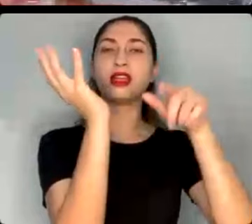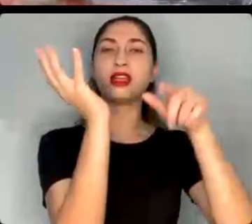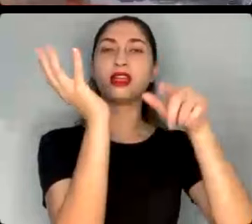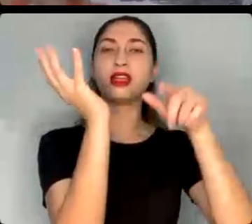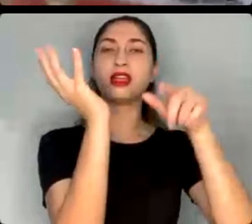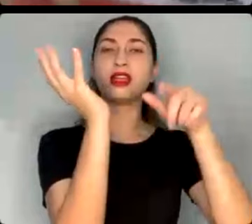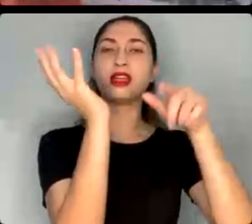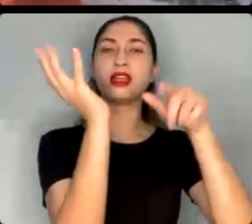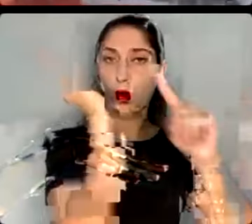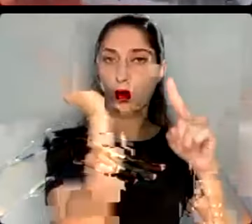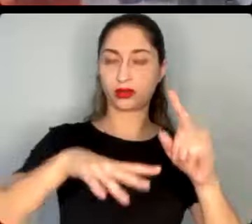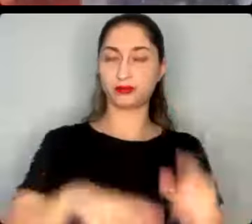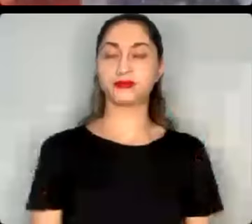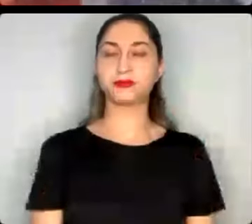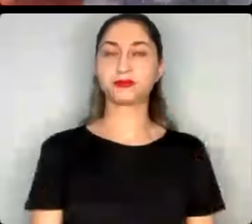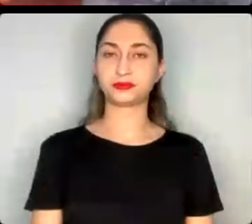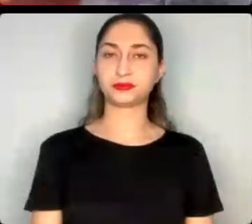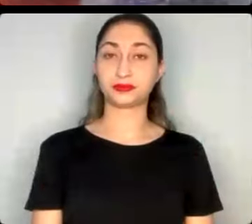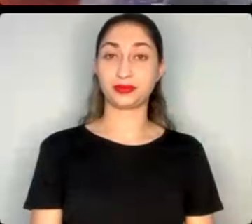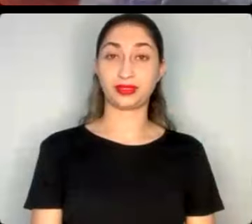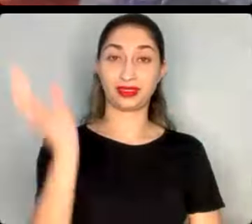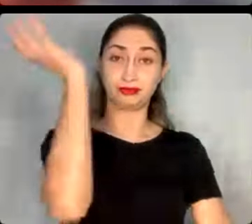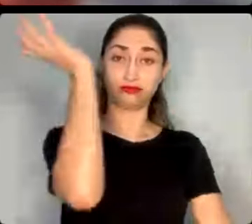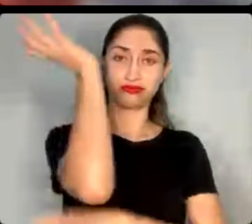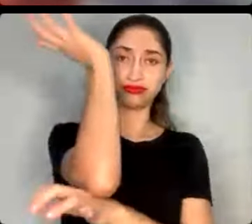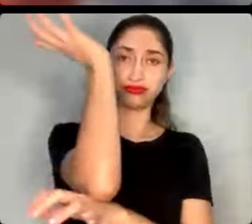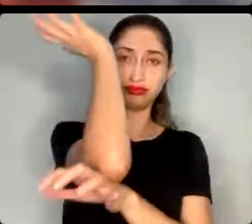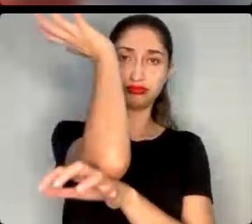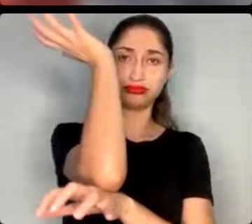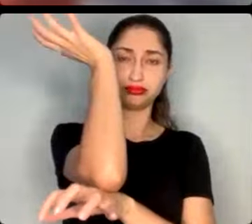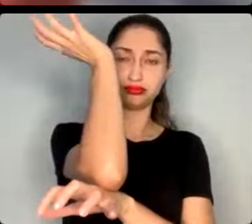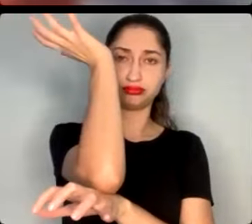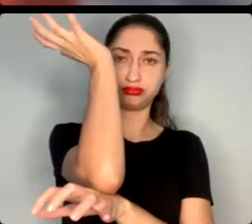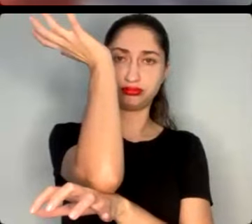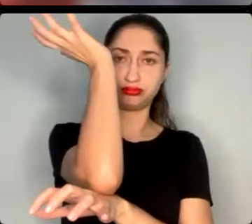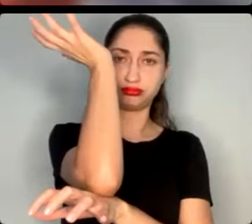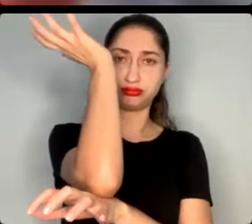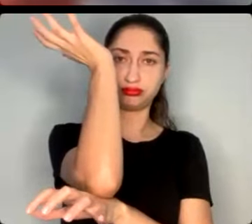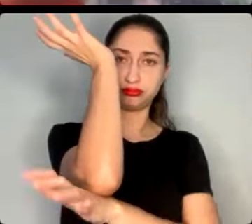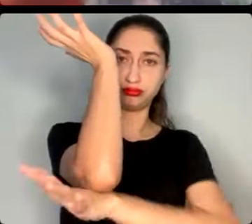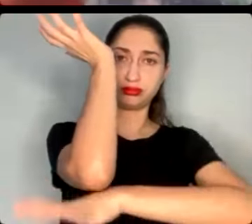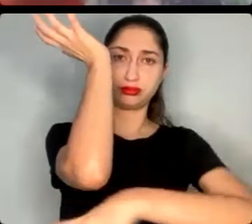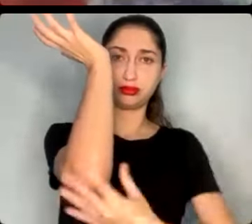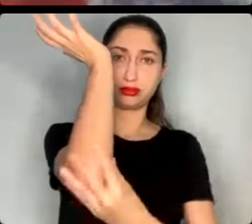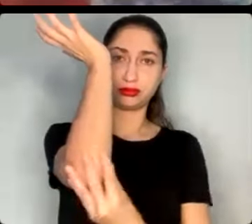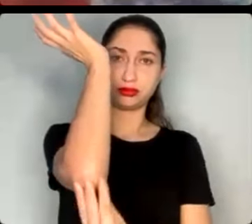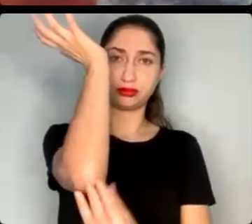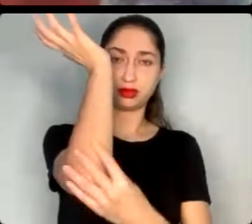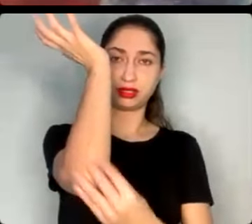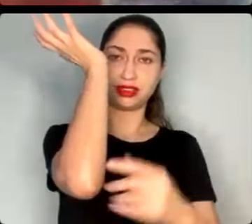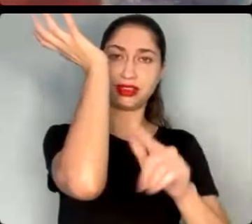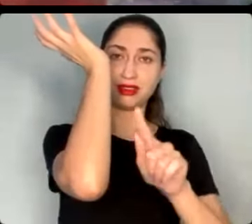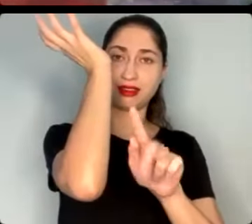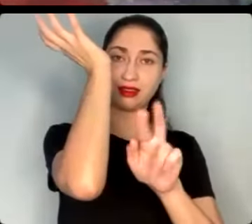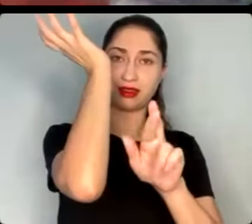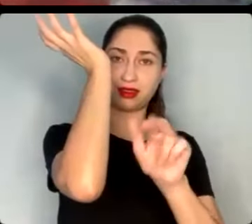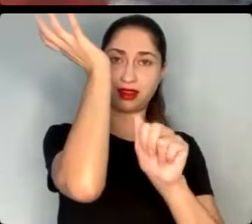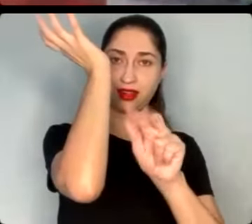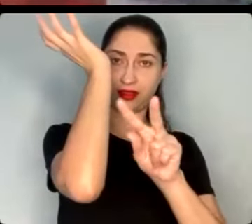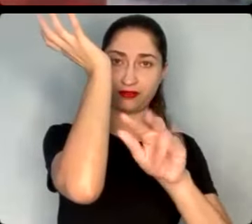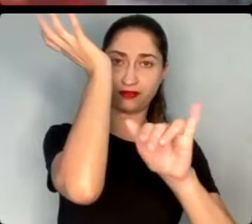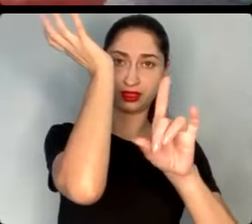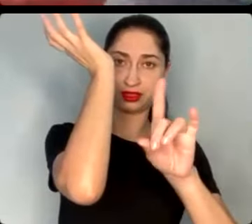às árvores? Você tem o calcânio nas raízes, peso, gravidade que desce do centro do corpo,